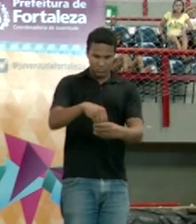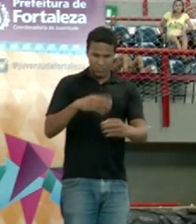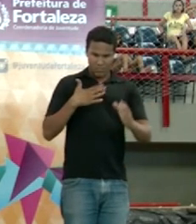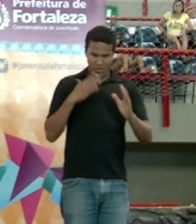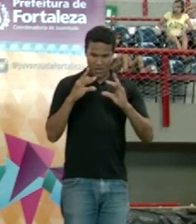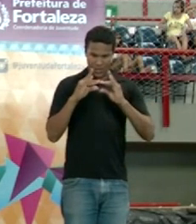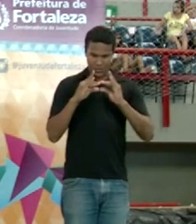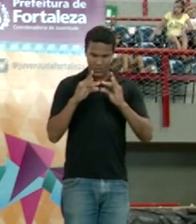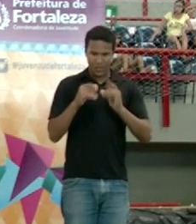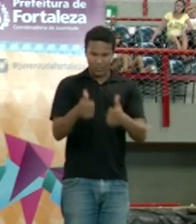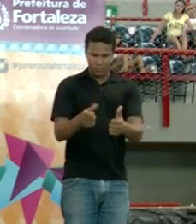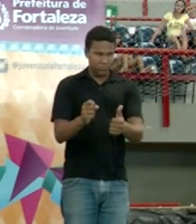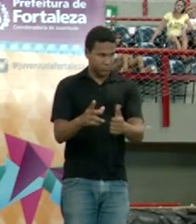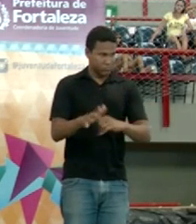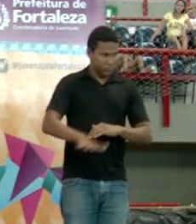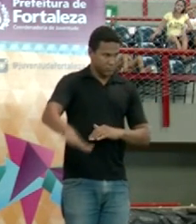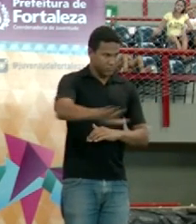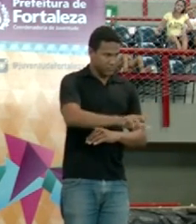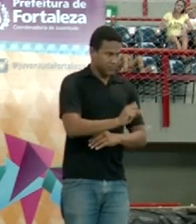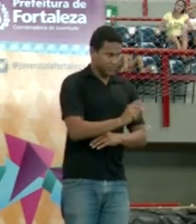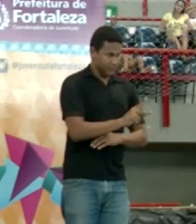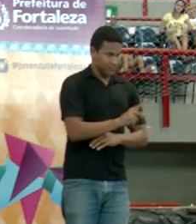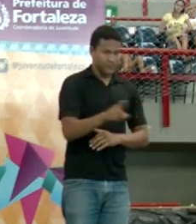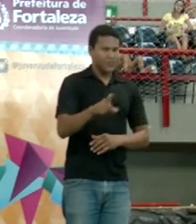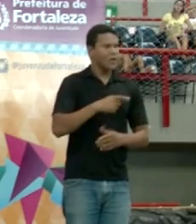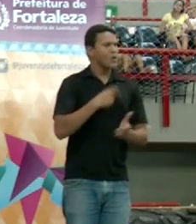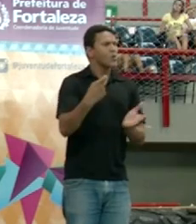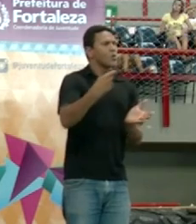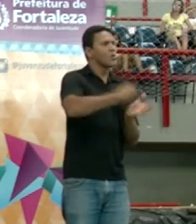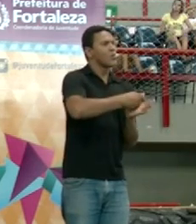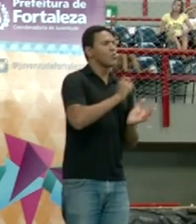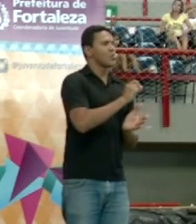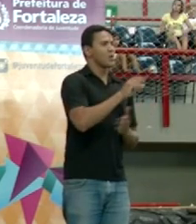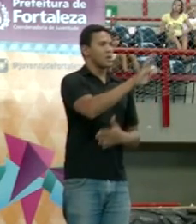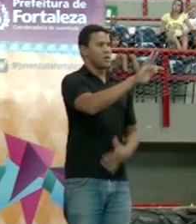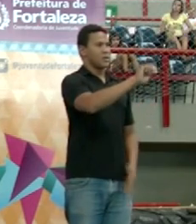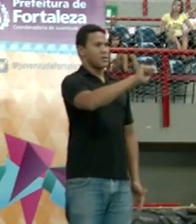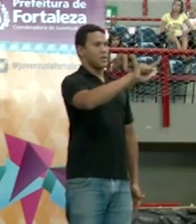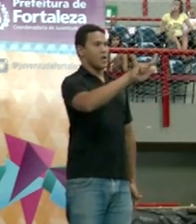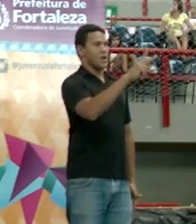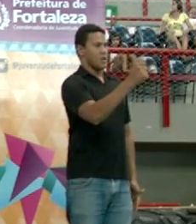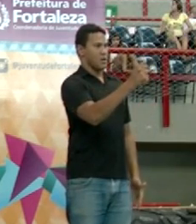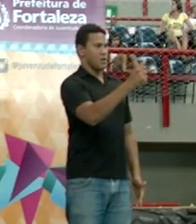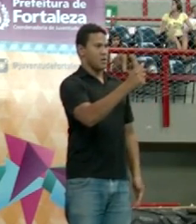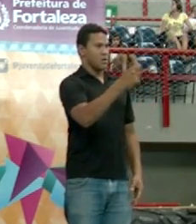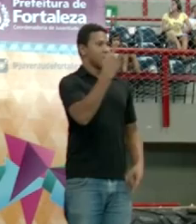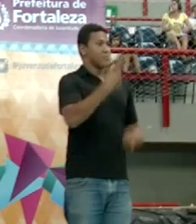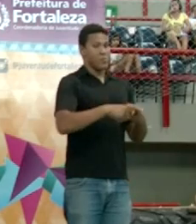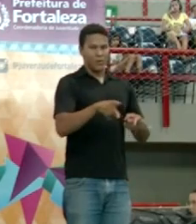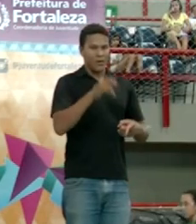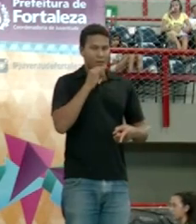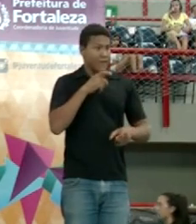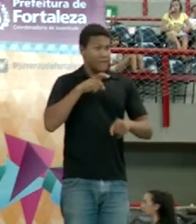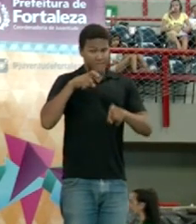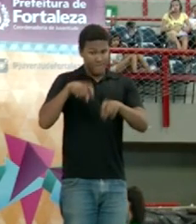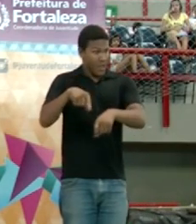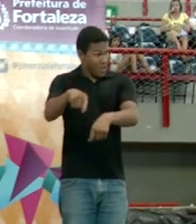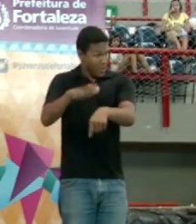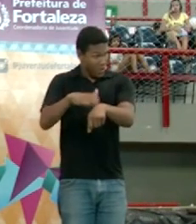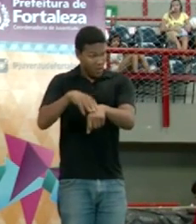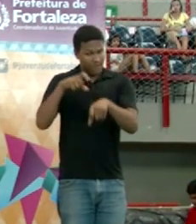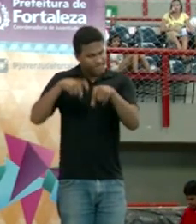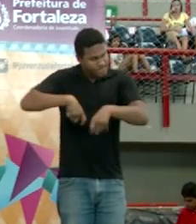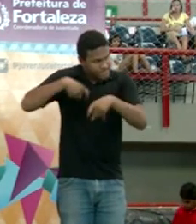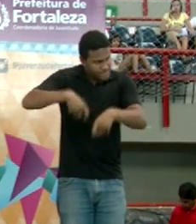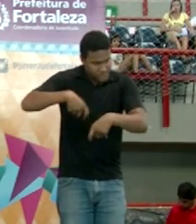talha, tá? Tudo que ele produzir, 1/3 é dele, tá certo? Do dono da terra. 1/3 é